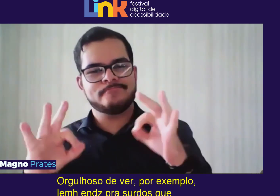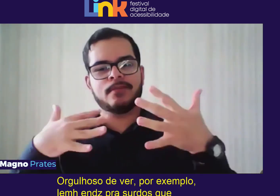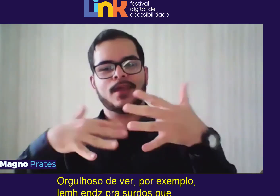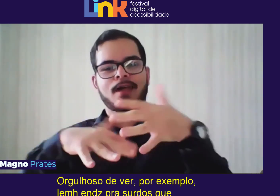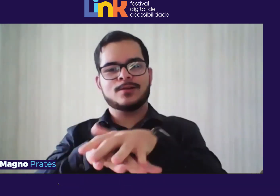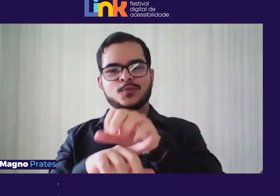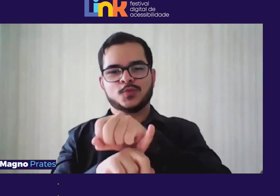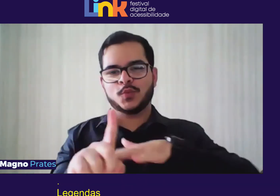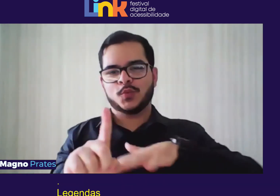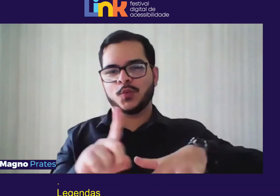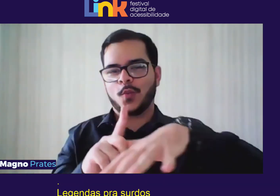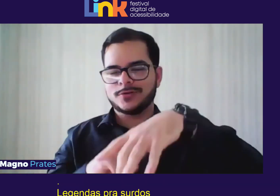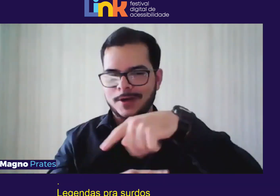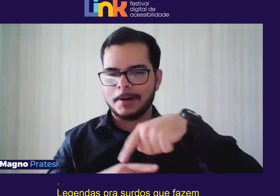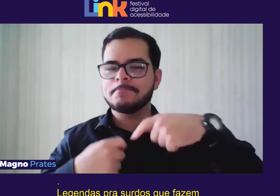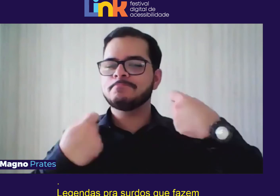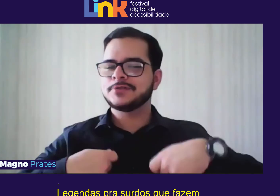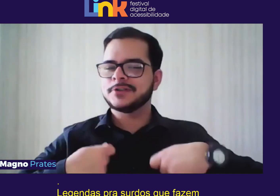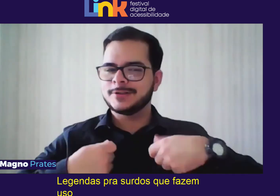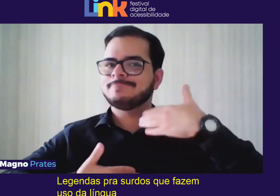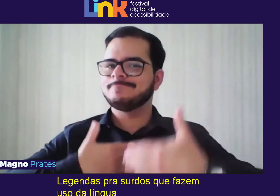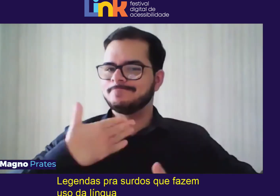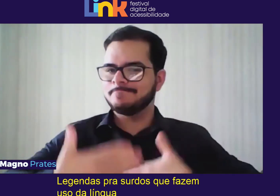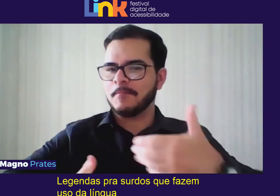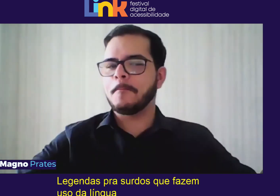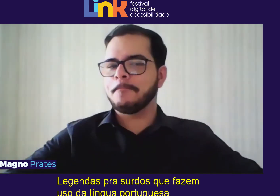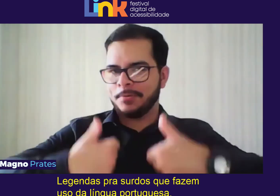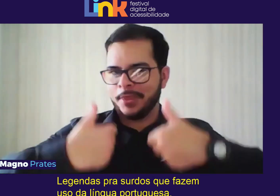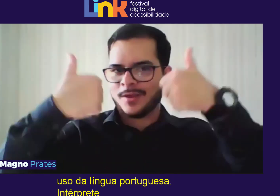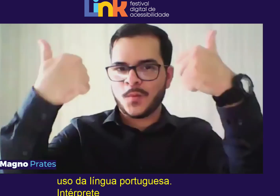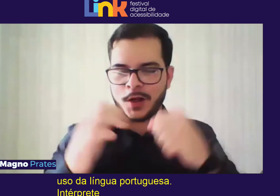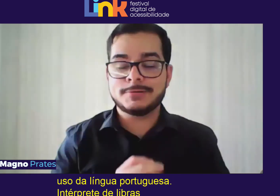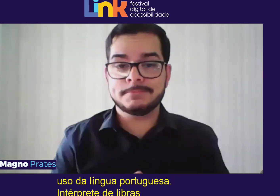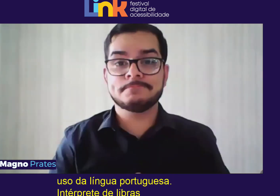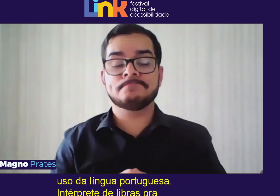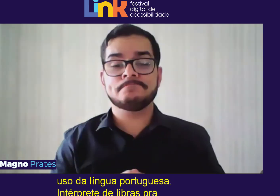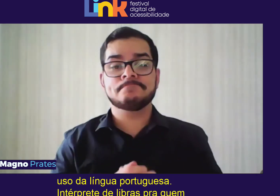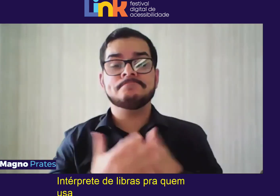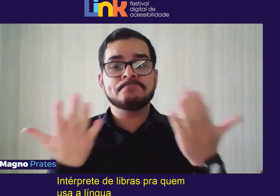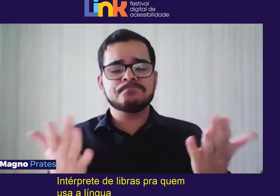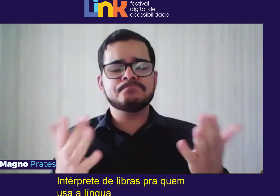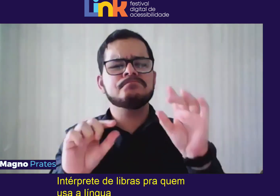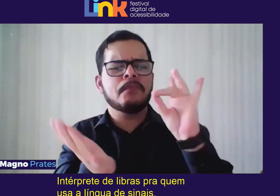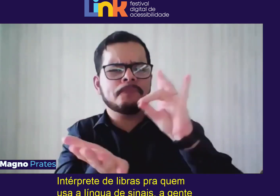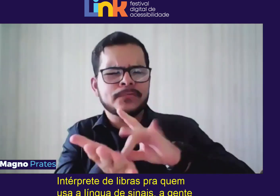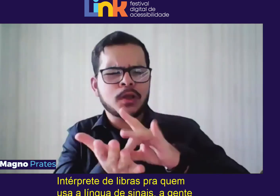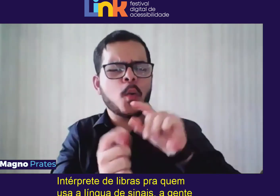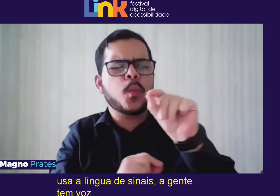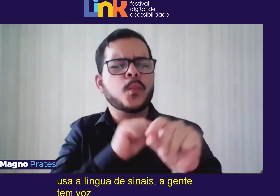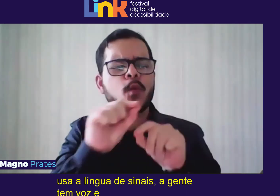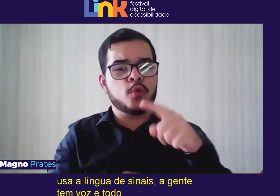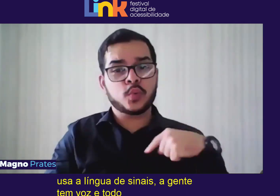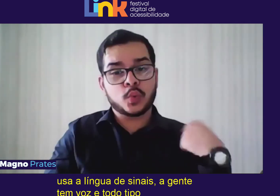a gente tem voz e todo tipo de acessibilidade para todos os públicos aqui está acontecendo. Então, na